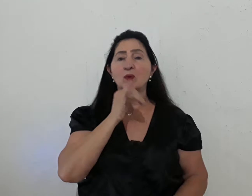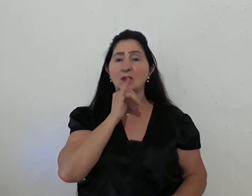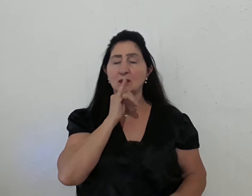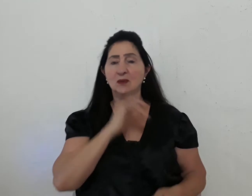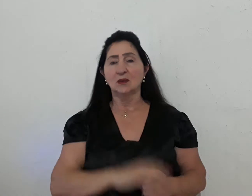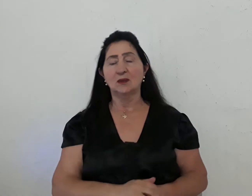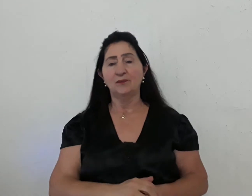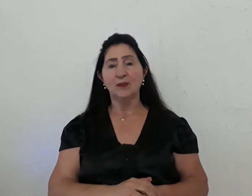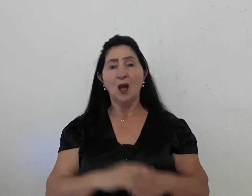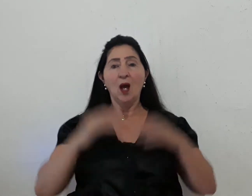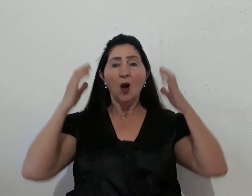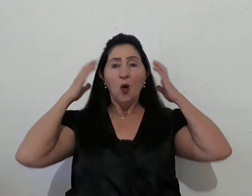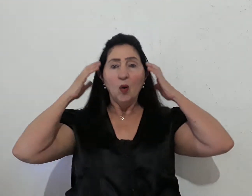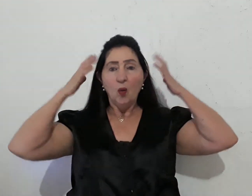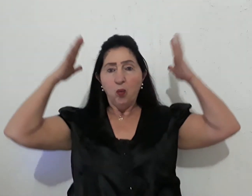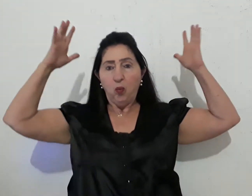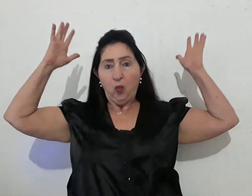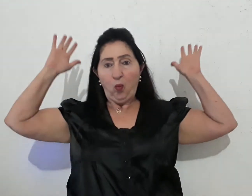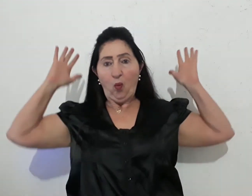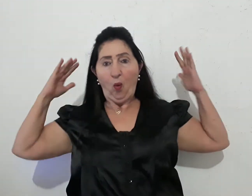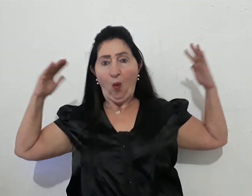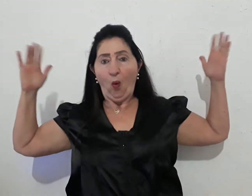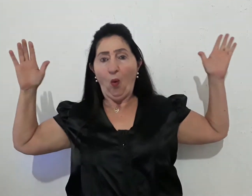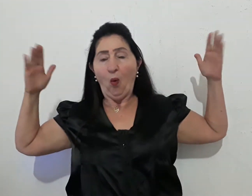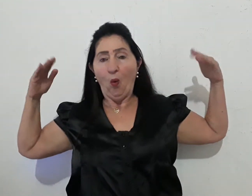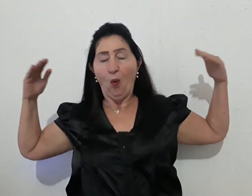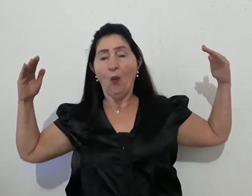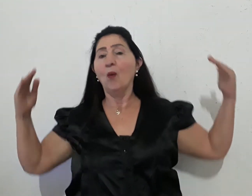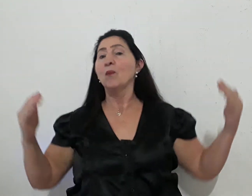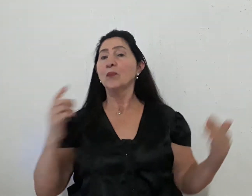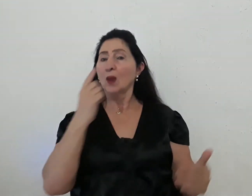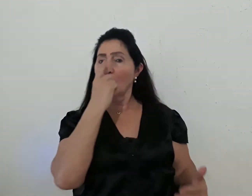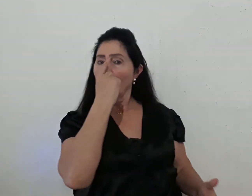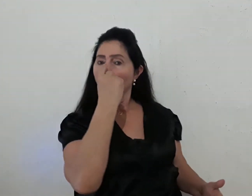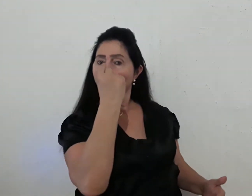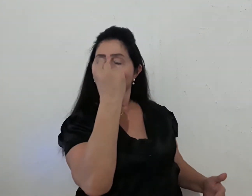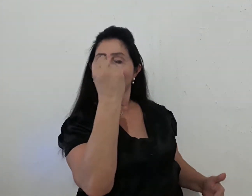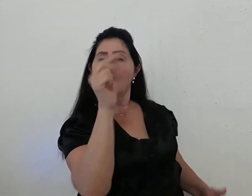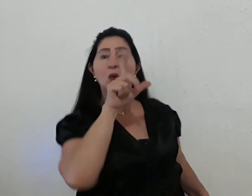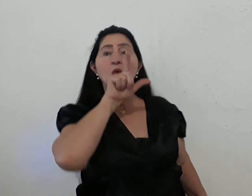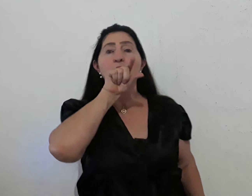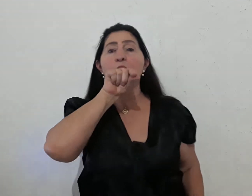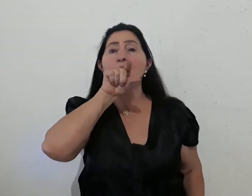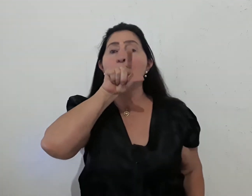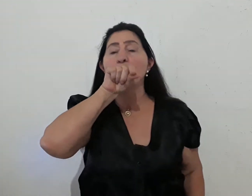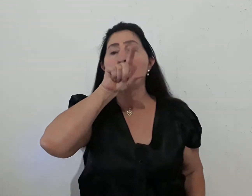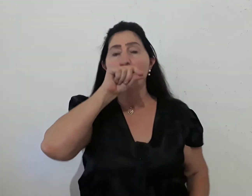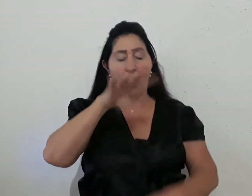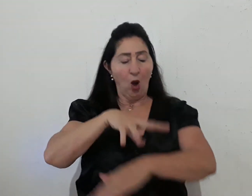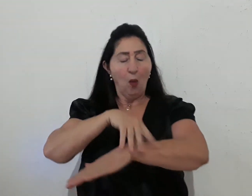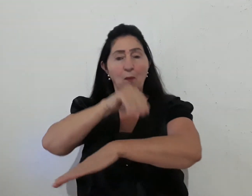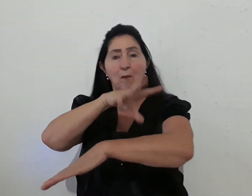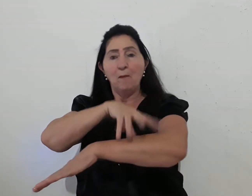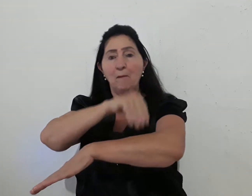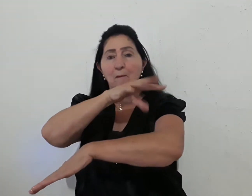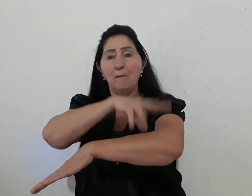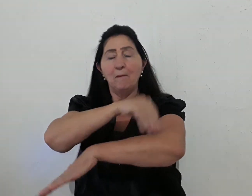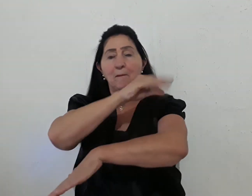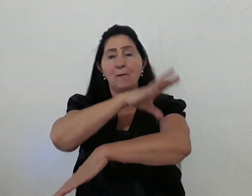as orelhas de um elefante, bicos de aves diversas, o pelo de um gato, o penteado